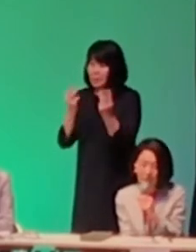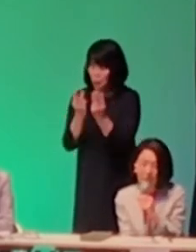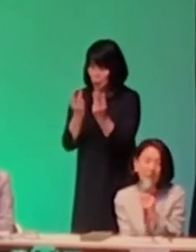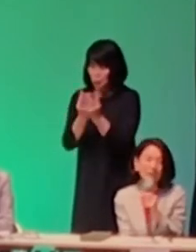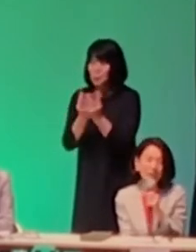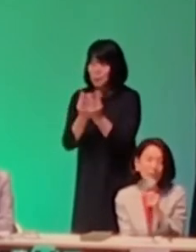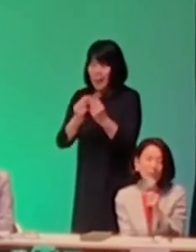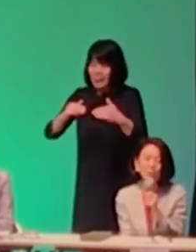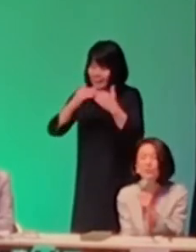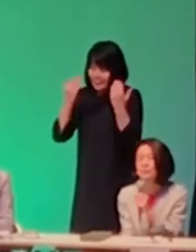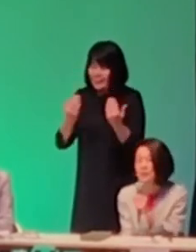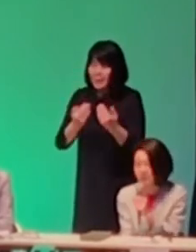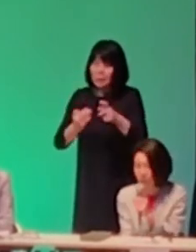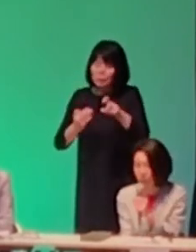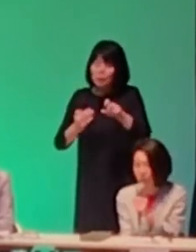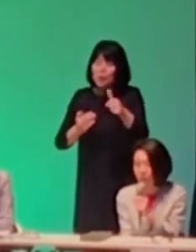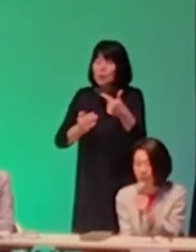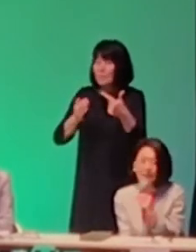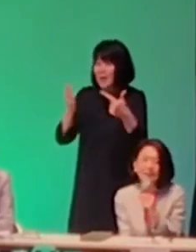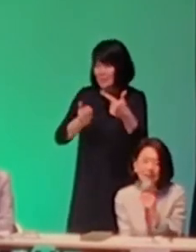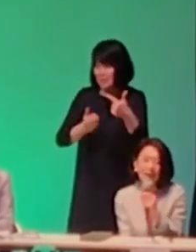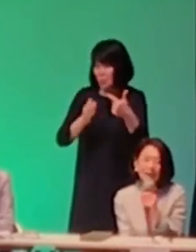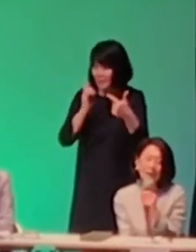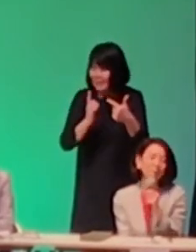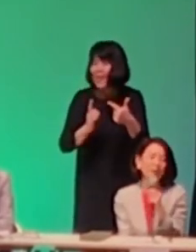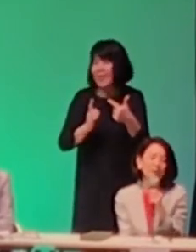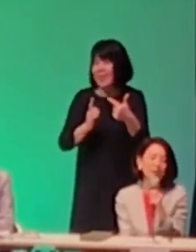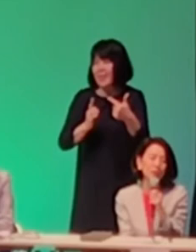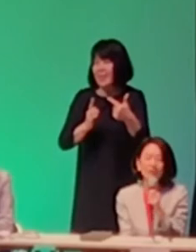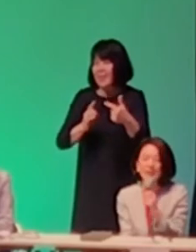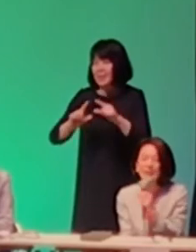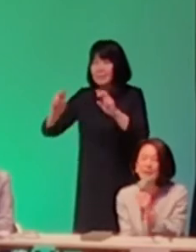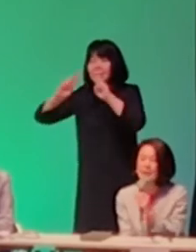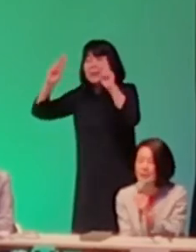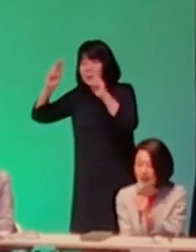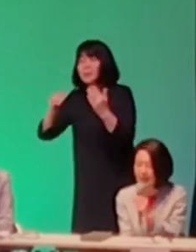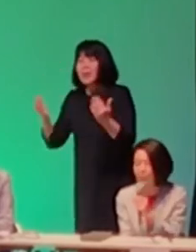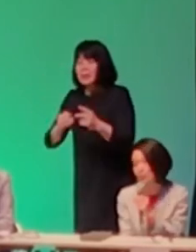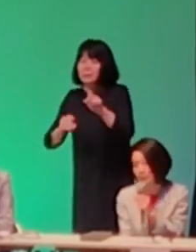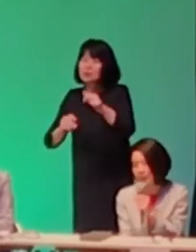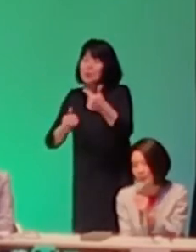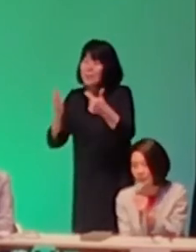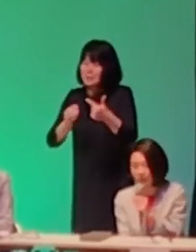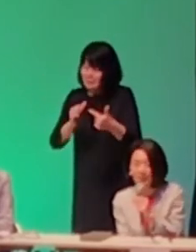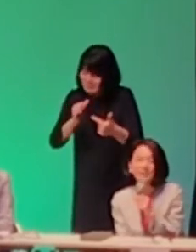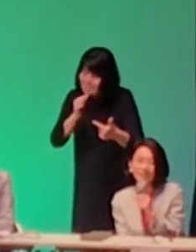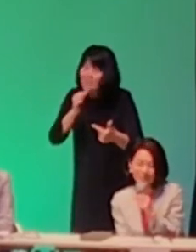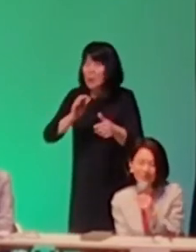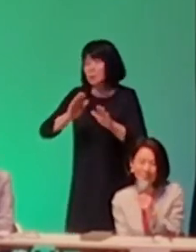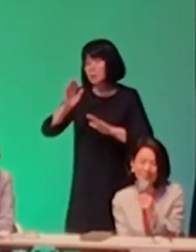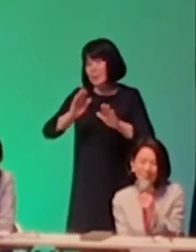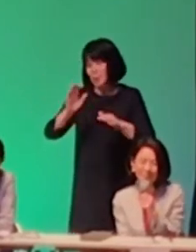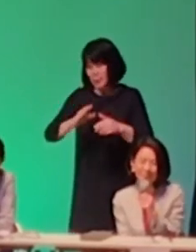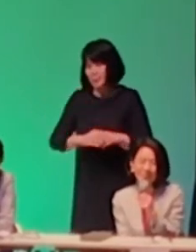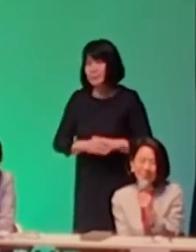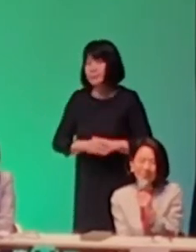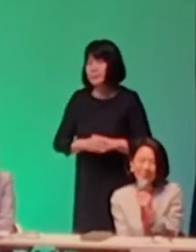数全体の 16% の方しか一般企業では働けていないということが今の現実